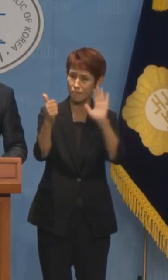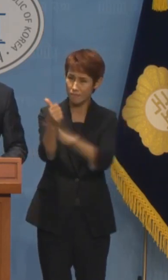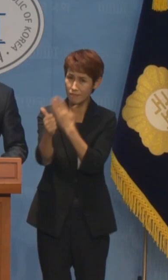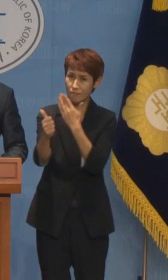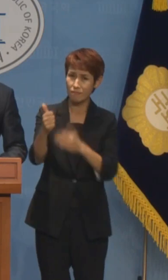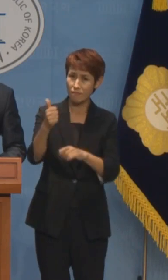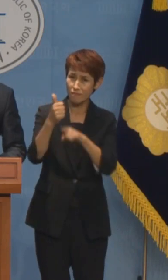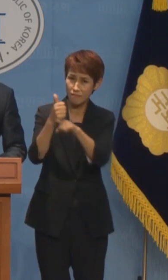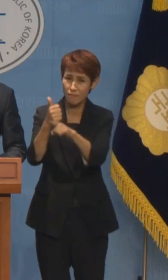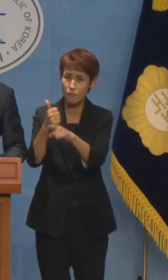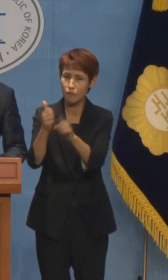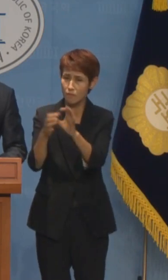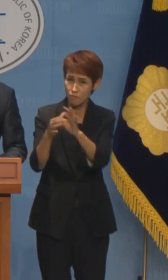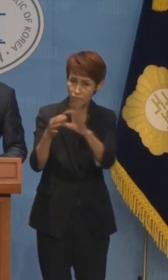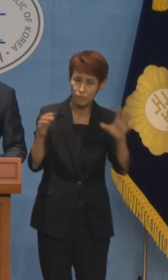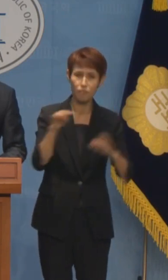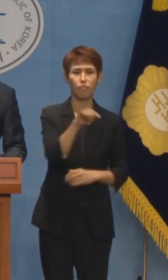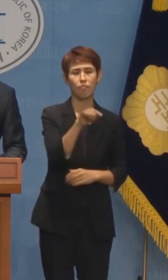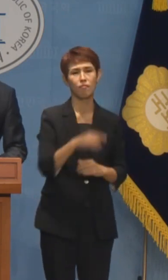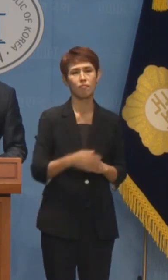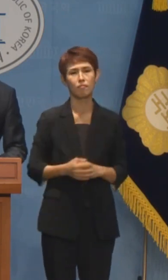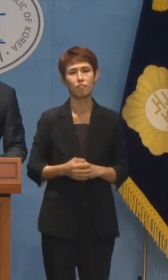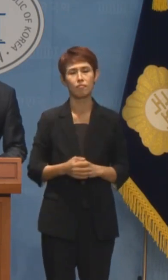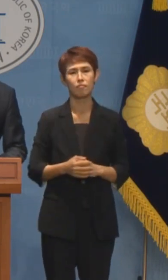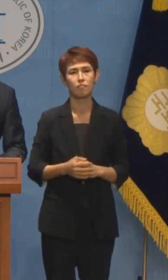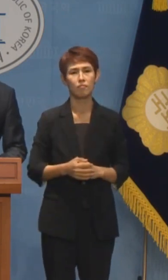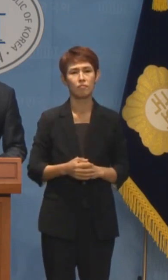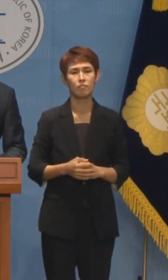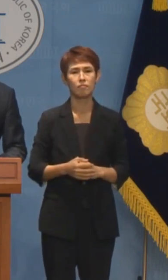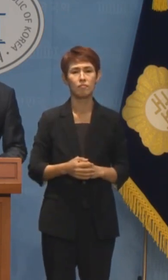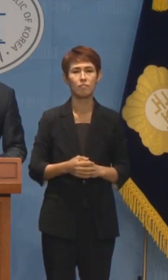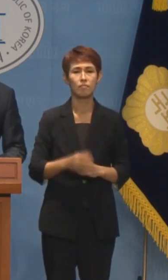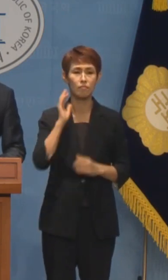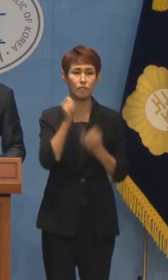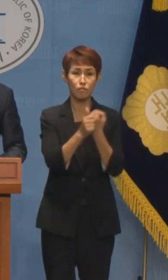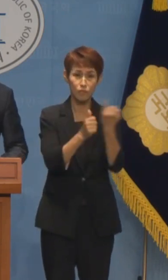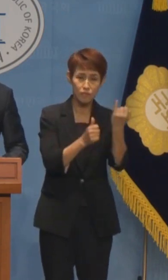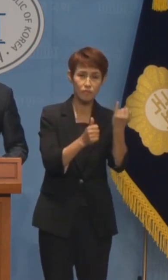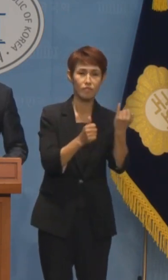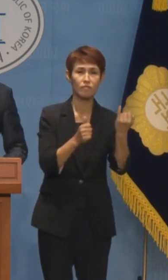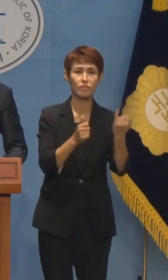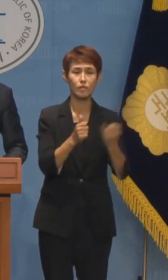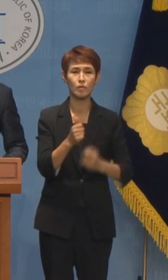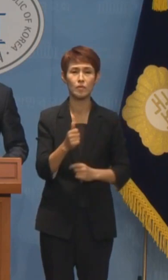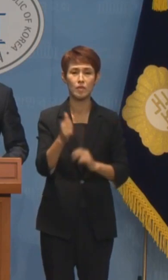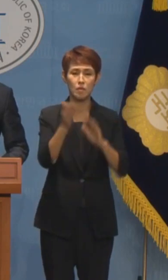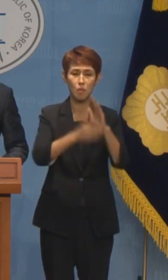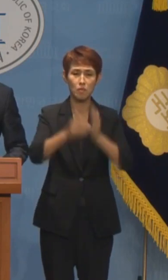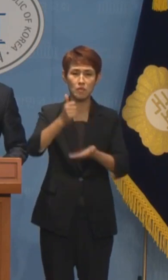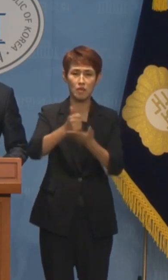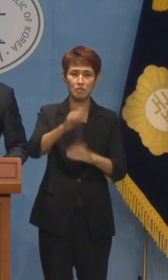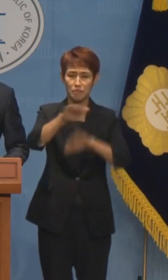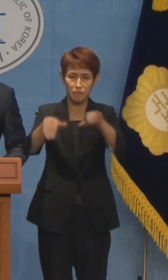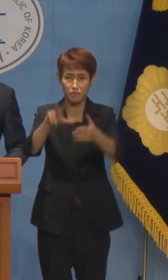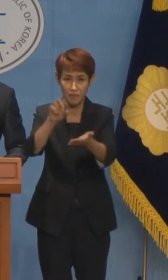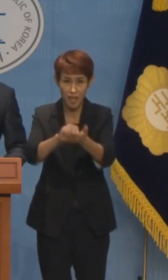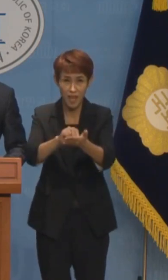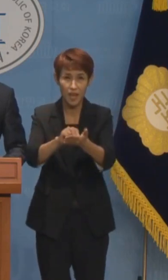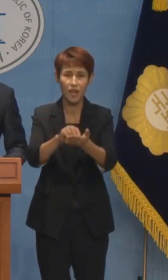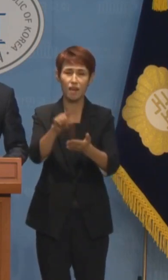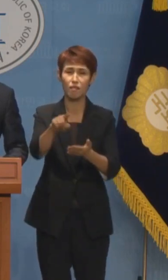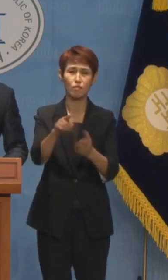김건희 선거개입 의혹 인한 문자도 당연히 별개입니다 수세에 몰린 정부와 여당의 이슈